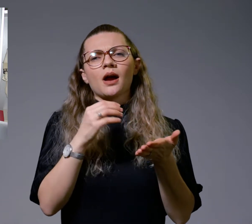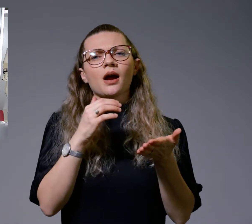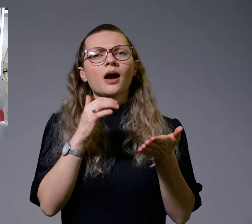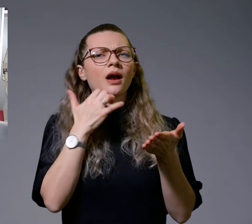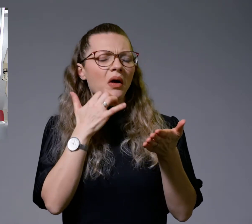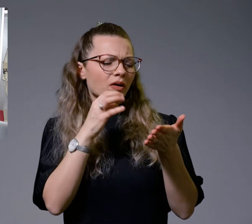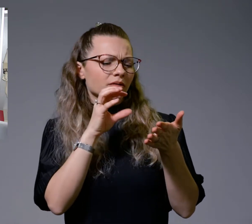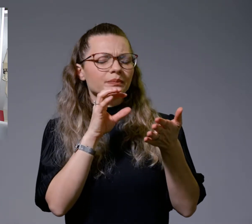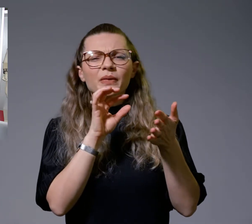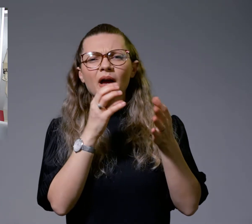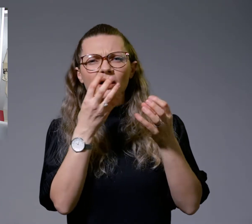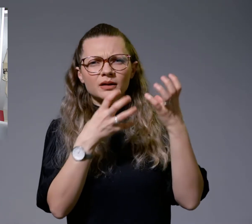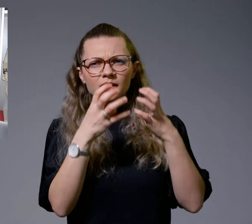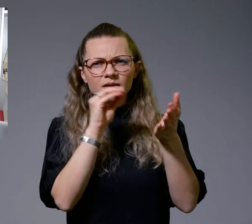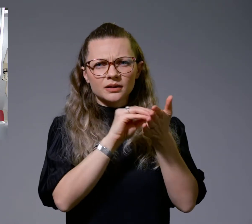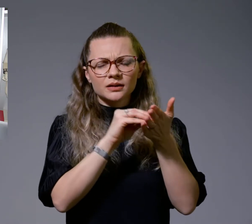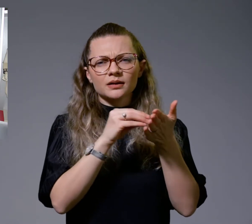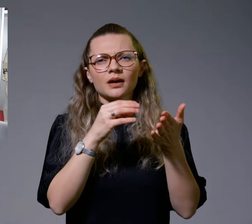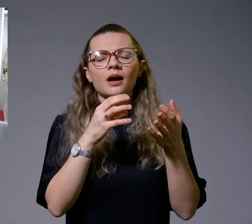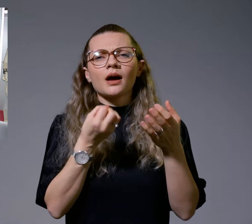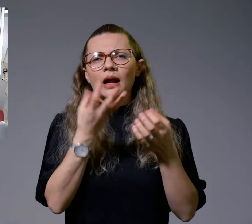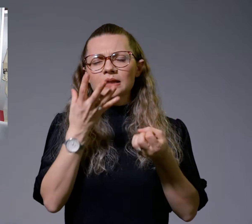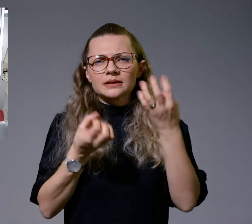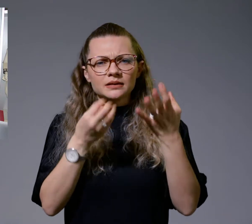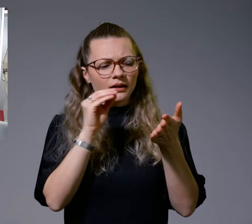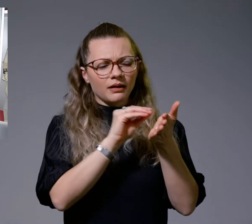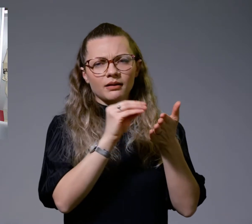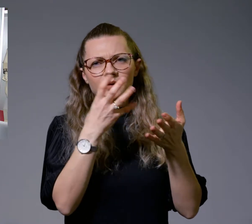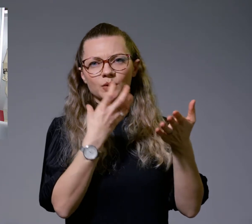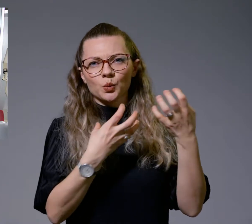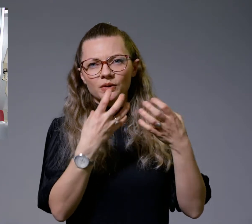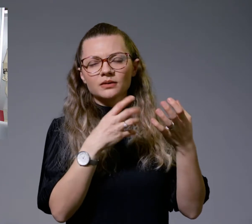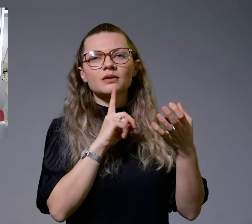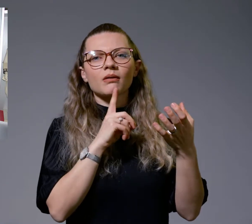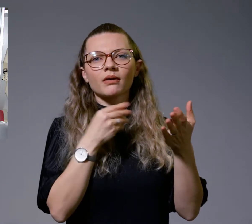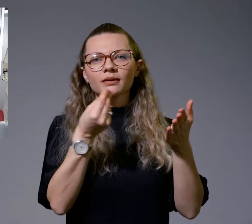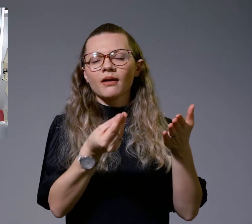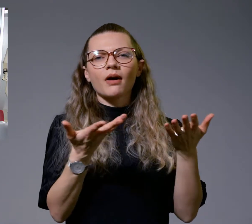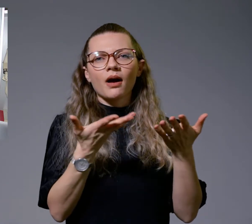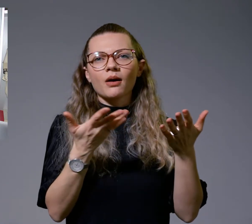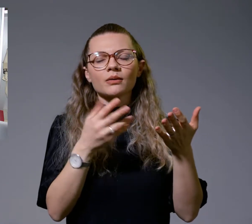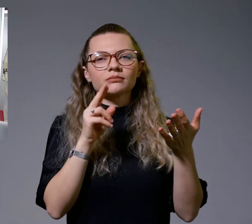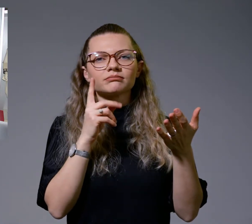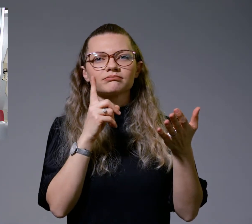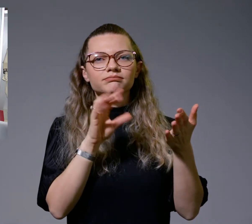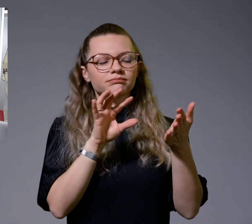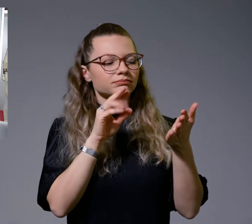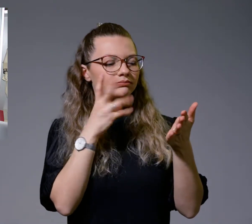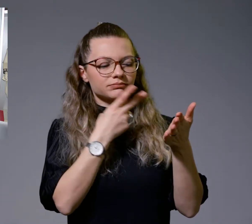и стилизирани растителни орнаменти, што и дава монументален изглед.